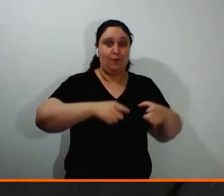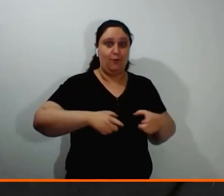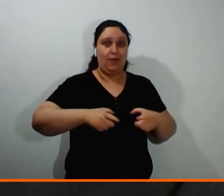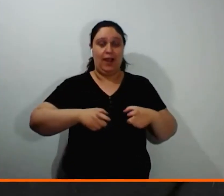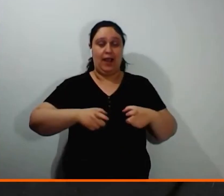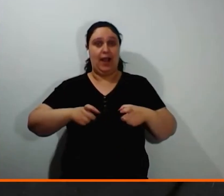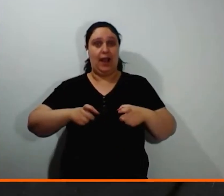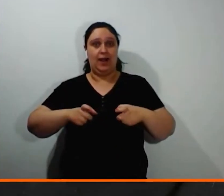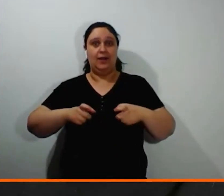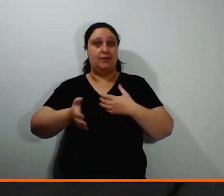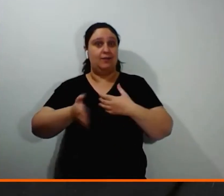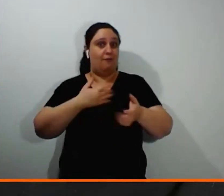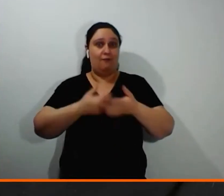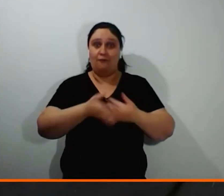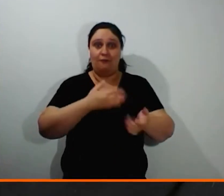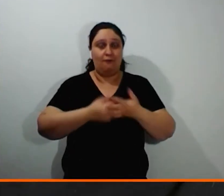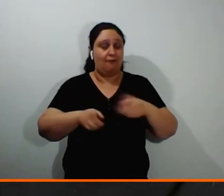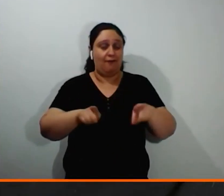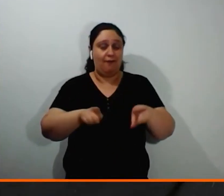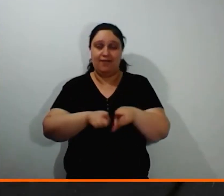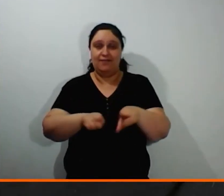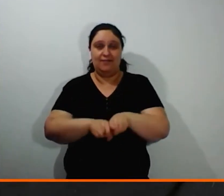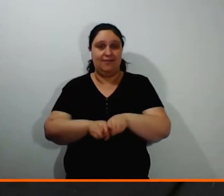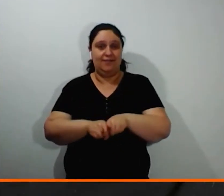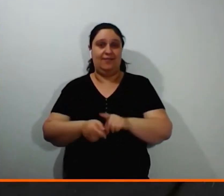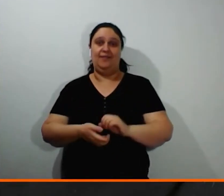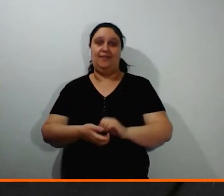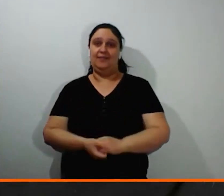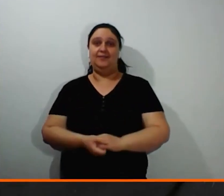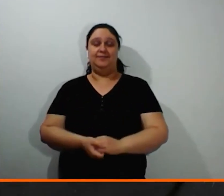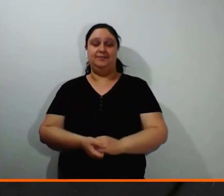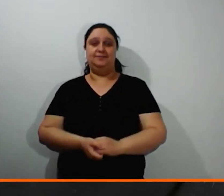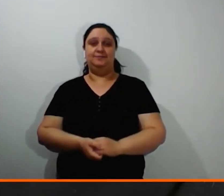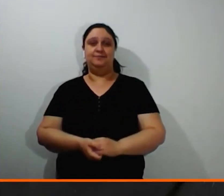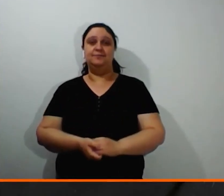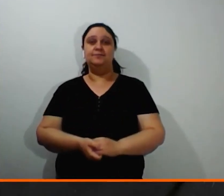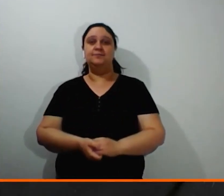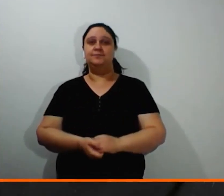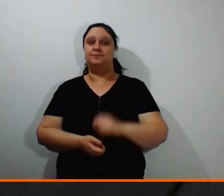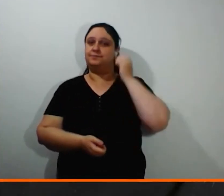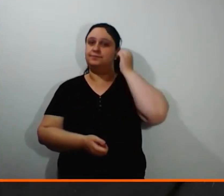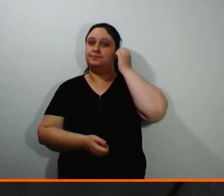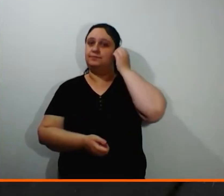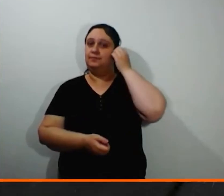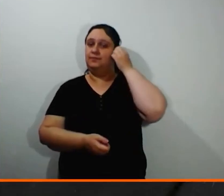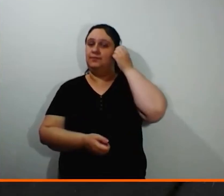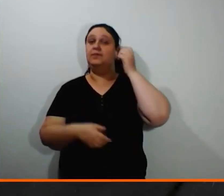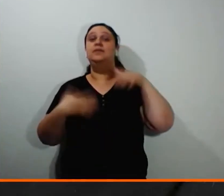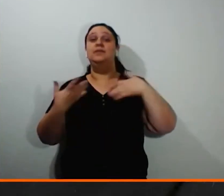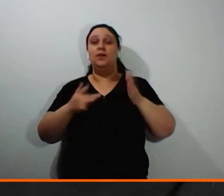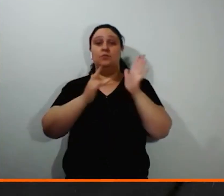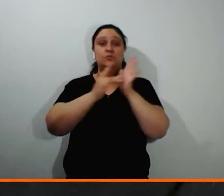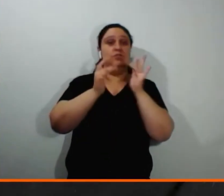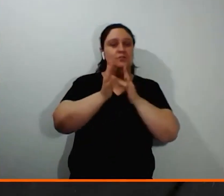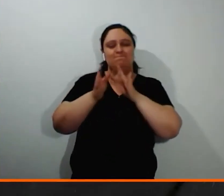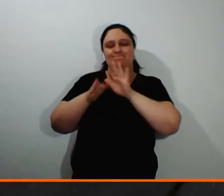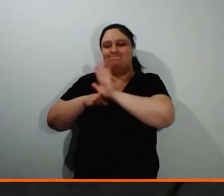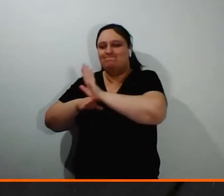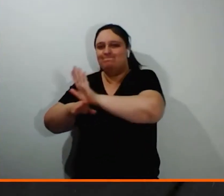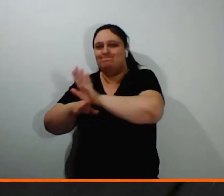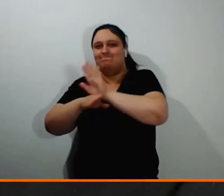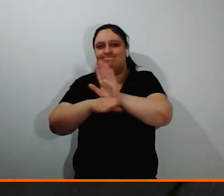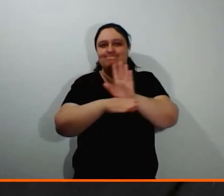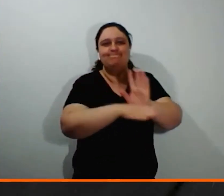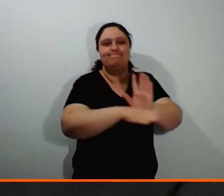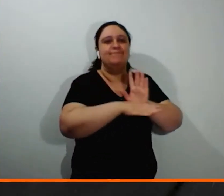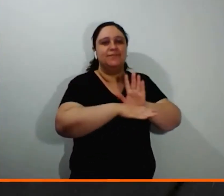Senhor Jesus. E aí, cooperando com eles o Senhor, e confirmando a palavra por meio